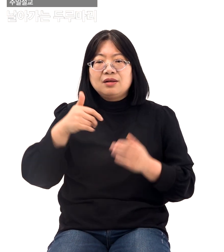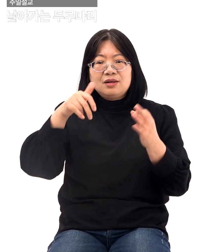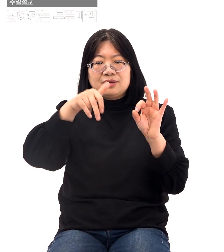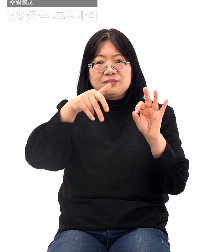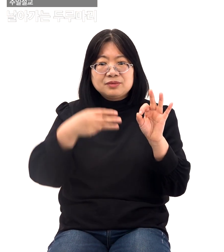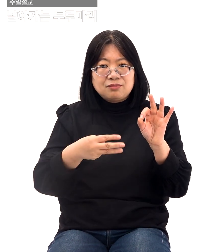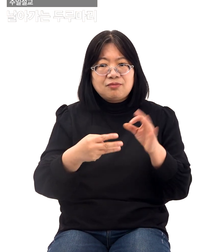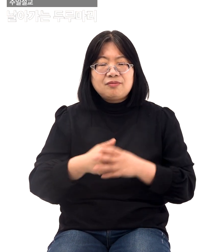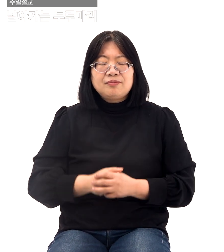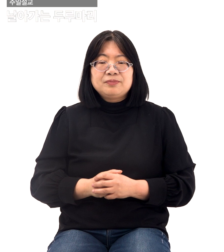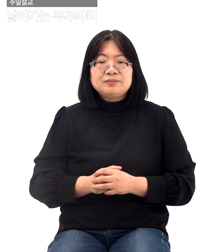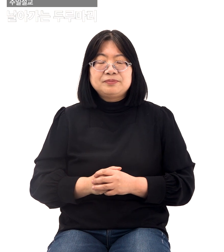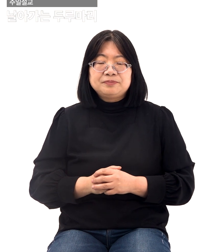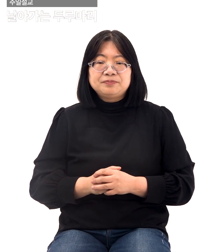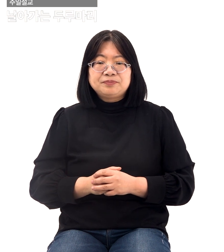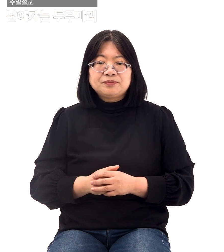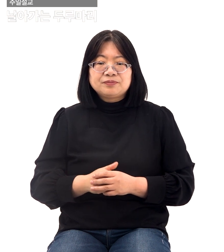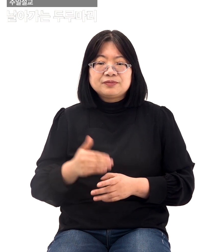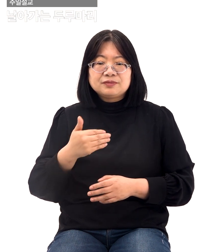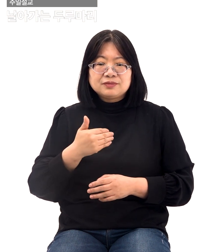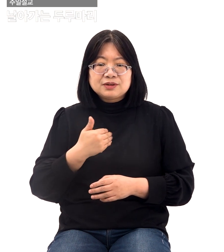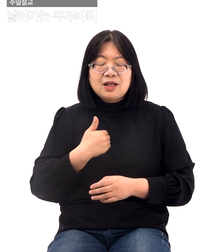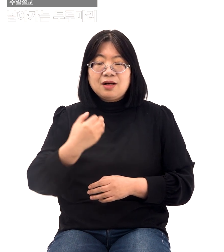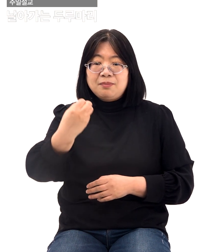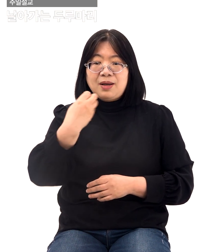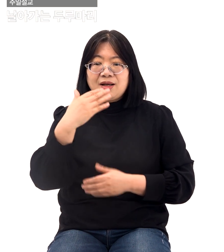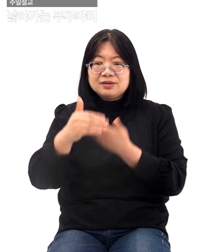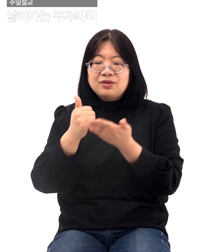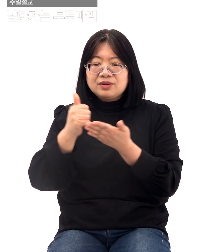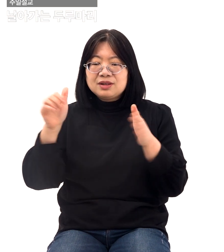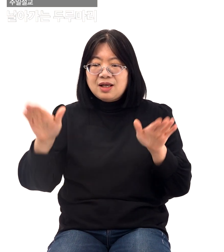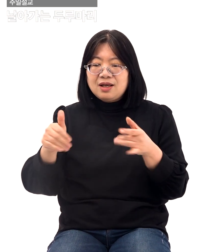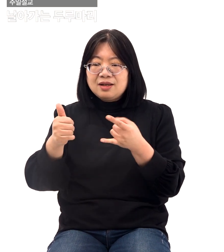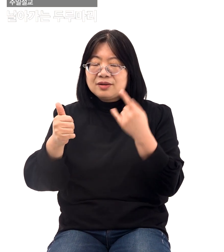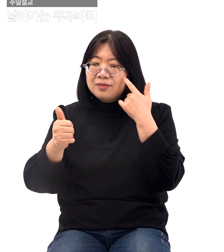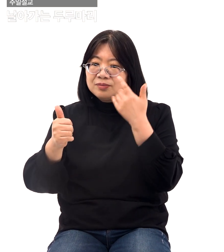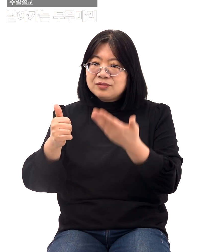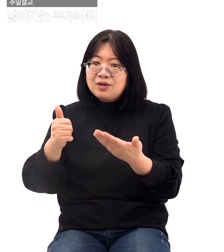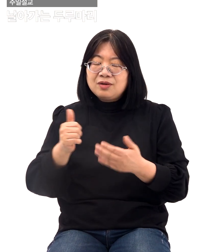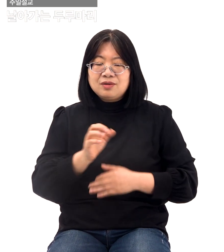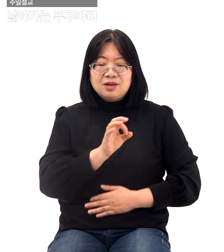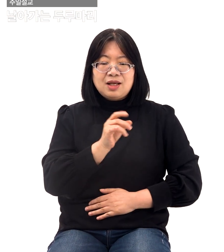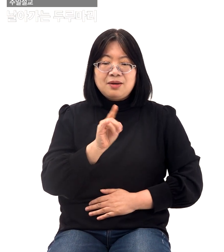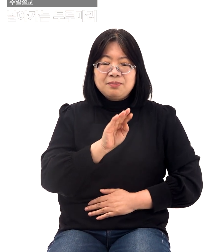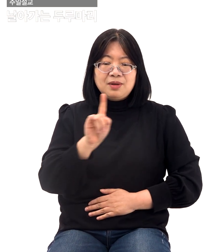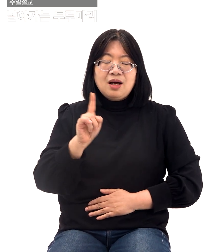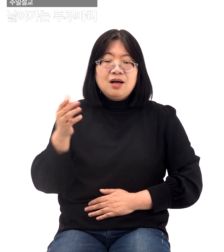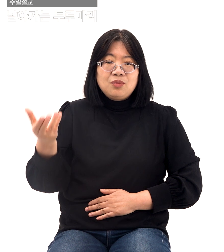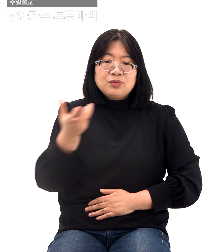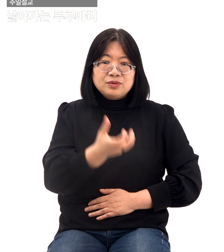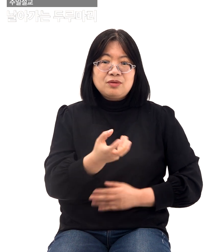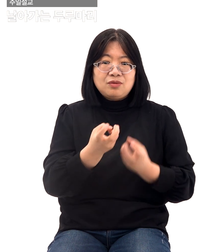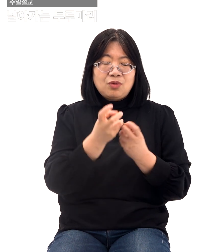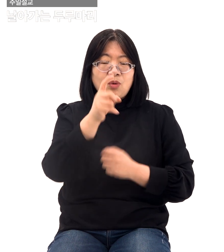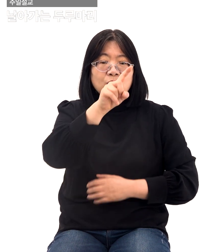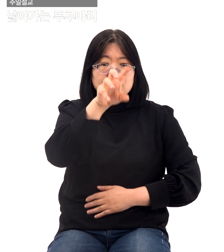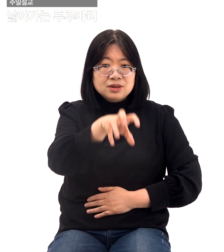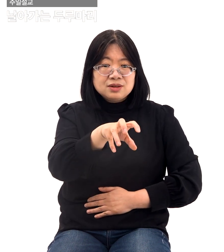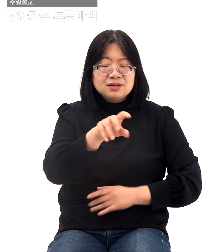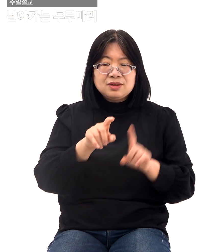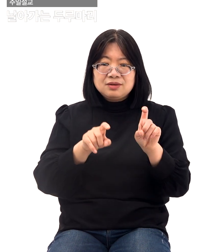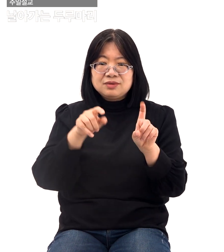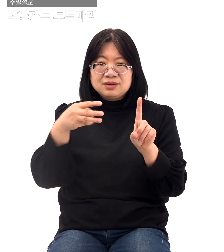10절 내가 내게 말하는 천사에게 묻되 그들이 에바를 어디로 옮겨가나이까 하니